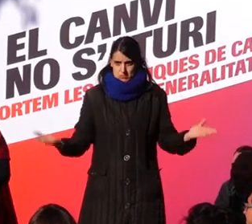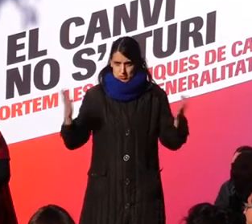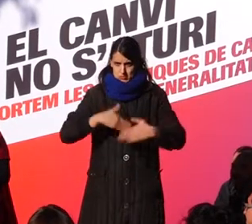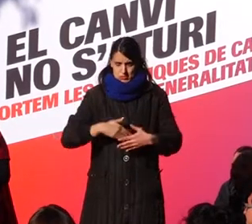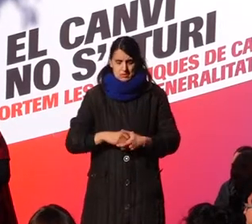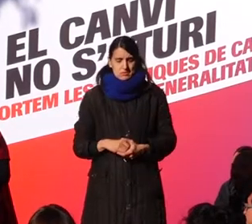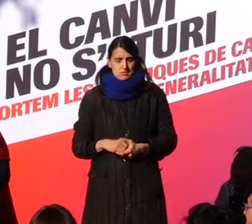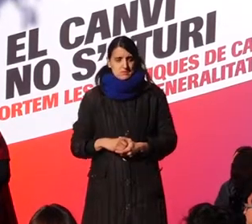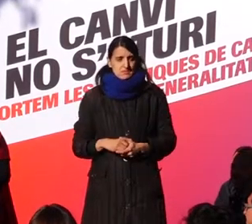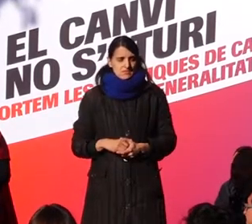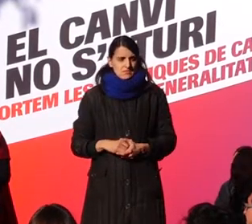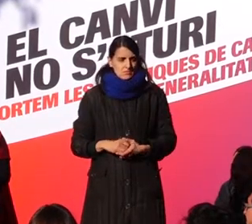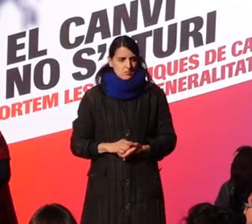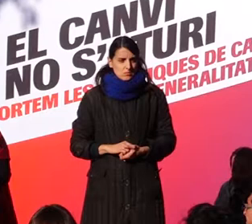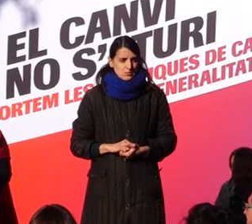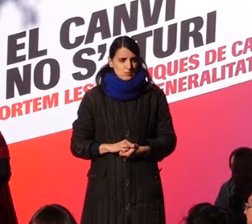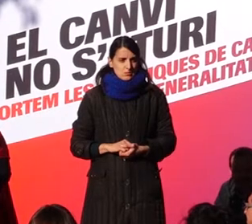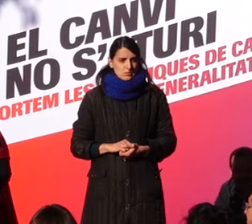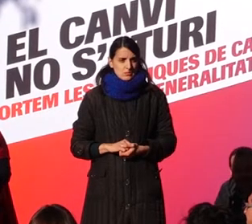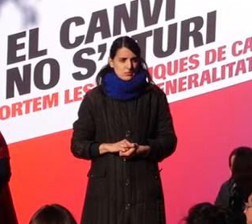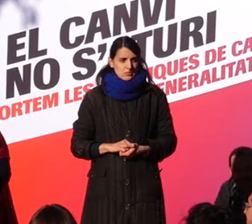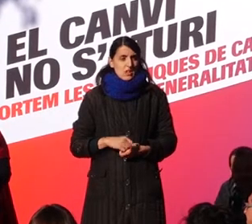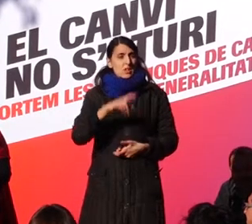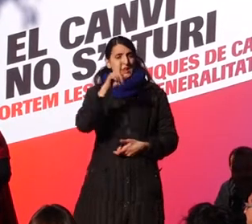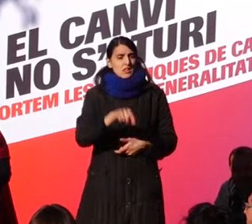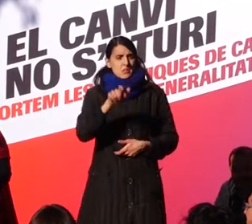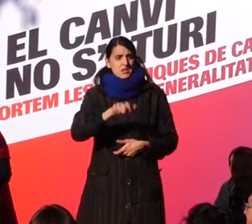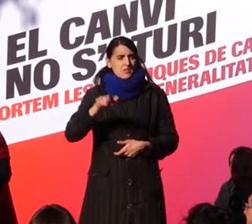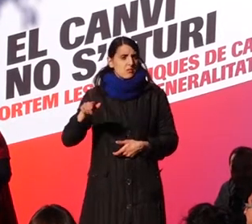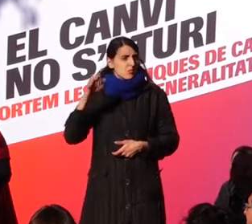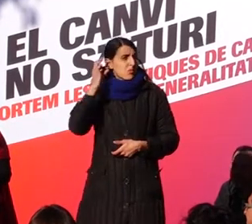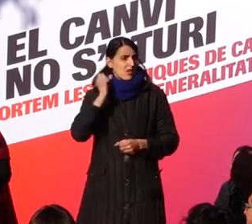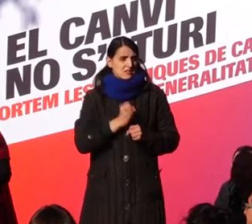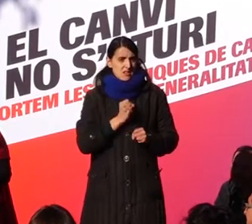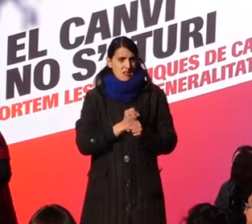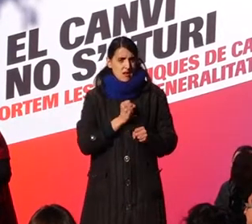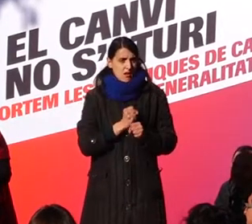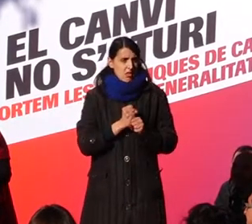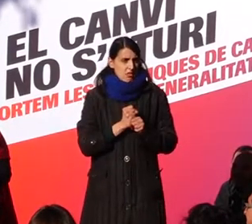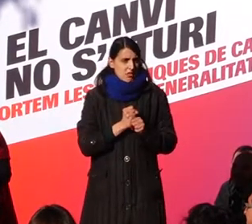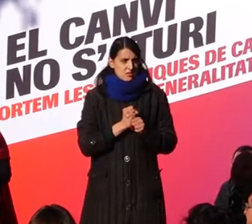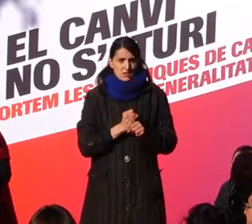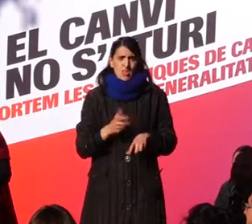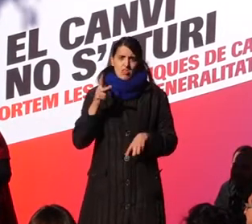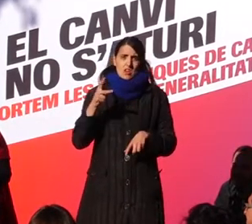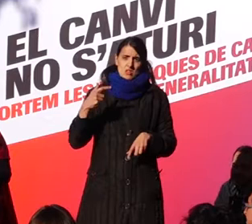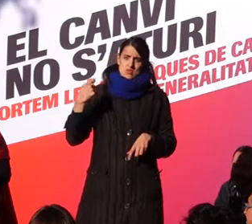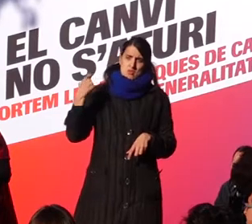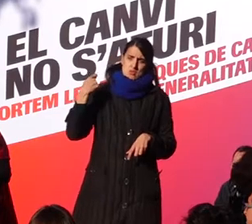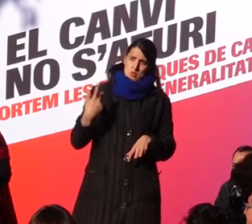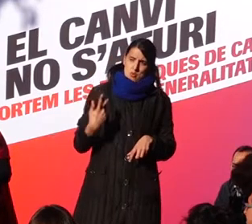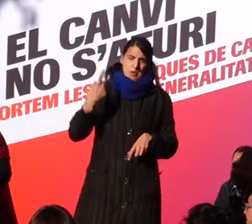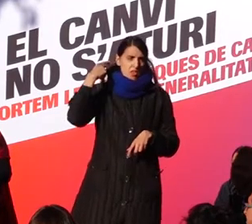y no es posible que no como las mujeres trabajadoras no tengamos hecho ni una jubilación digna ni de